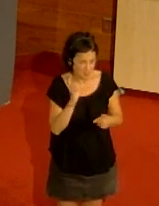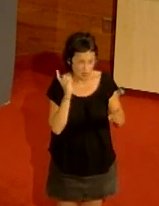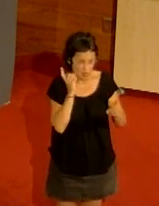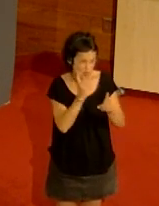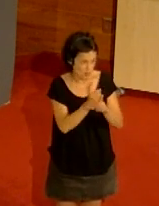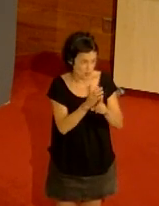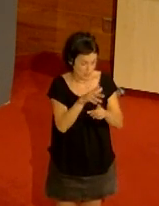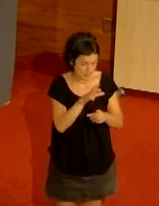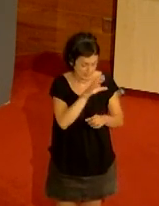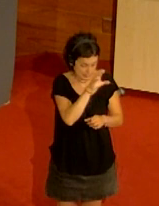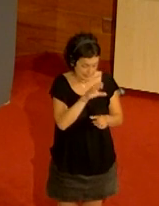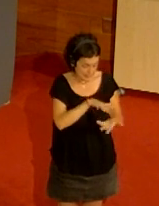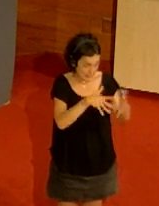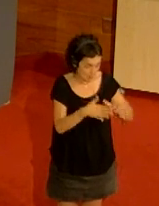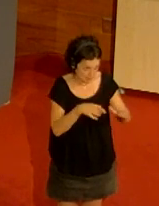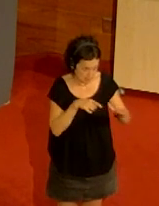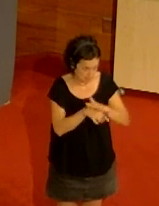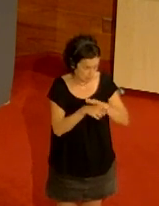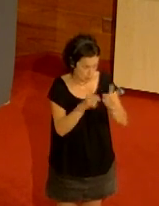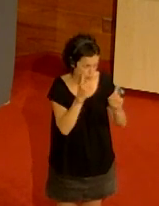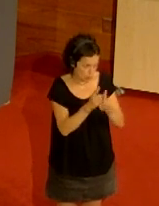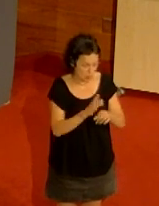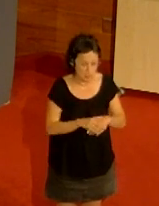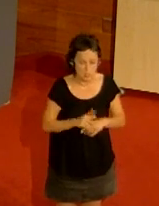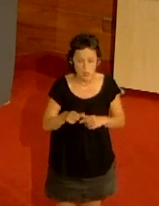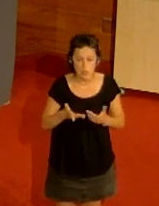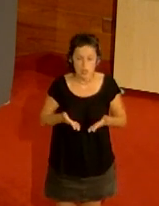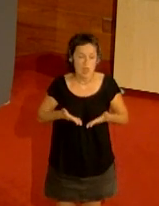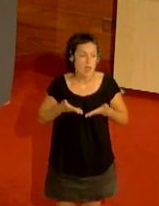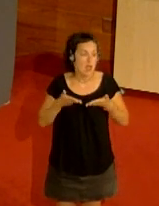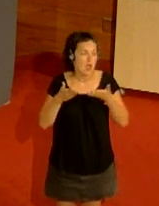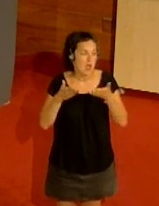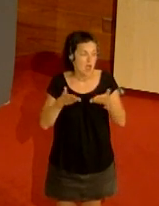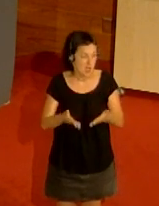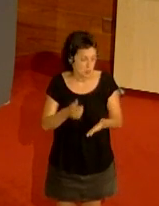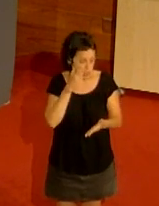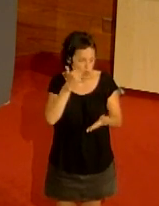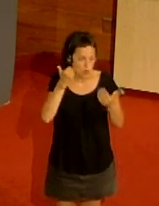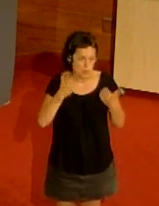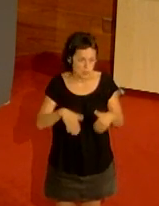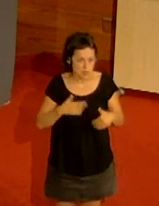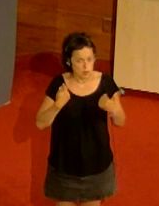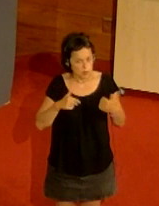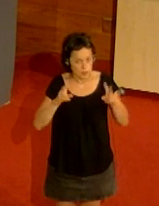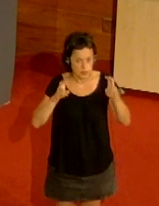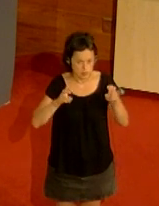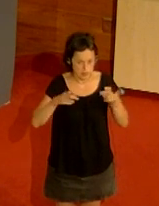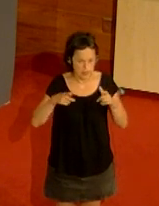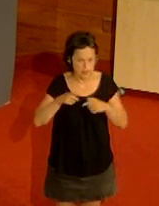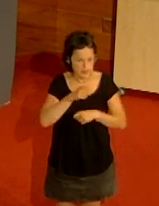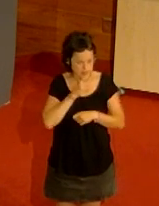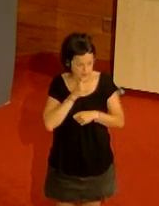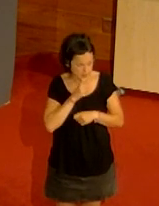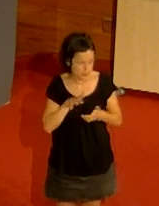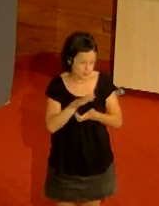¿no? Luego, en cuanto a la ayuda humanitaria, pues bueno, aquí abrimos otro capítulo que es muy complejo, pero bueno, estamos en un mundo